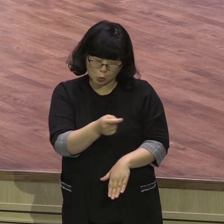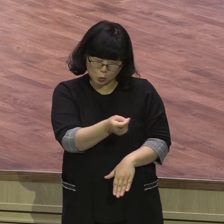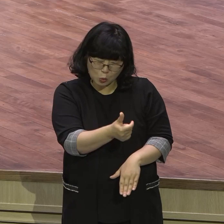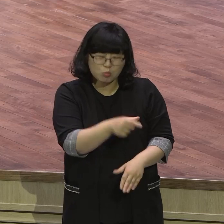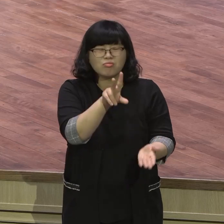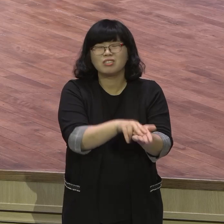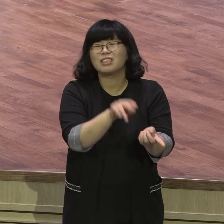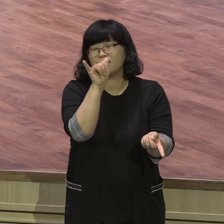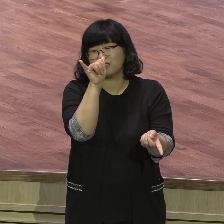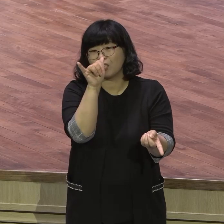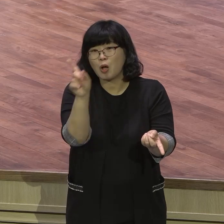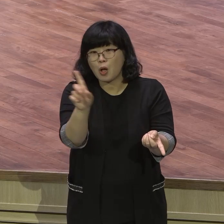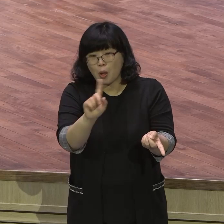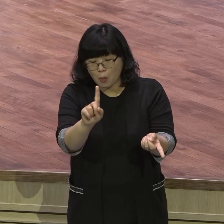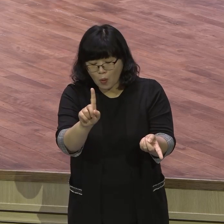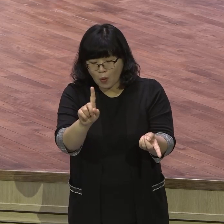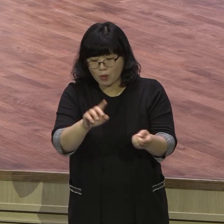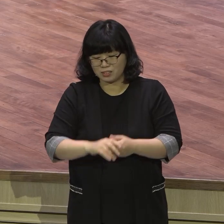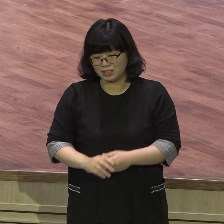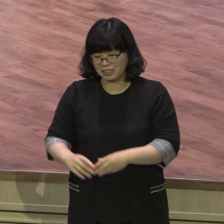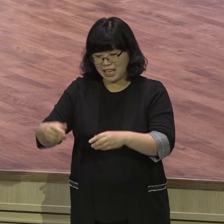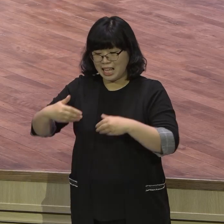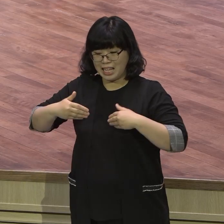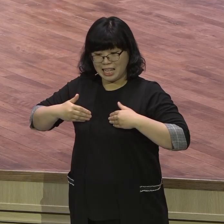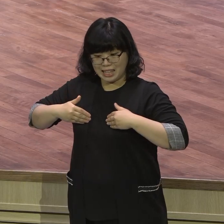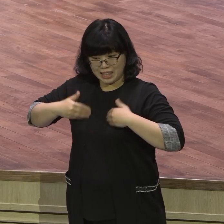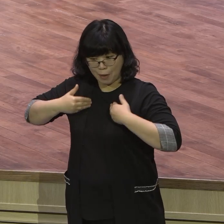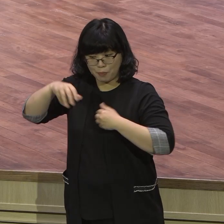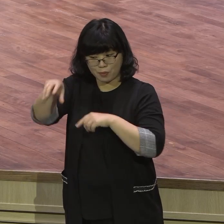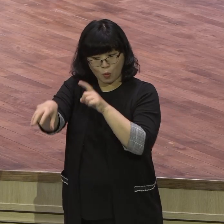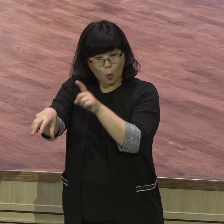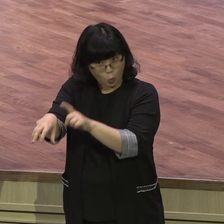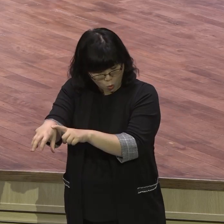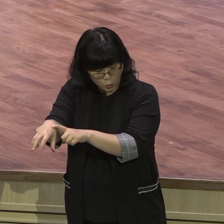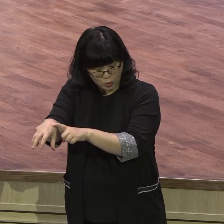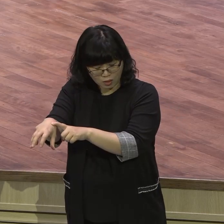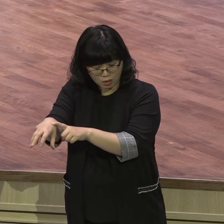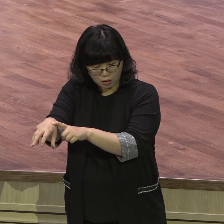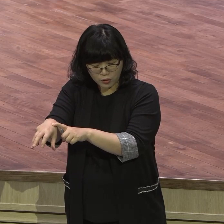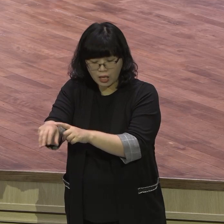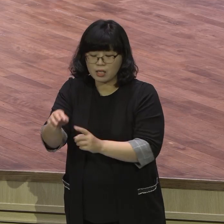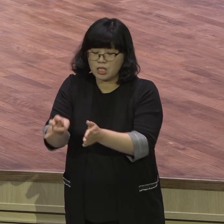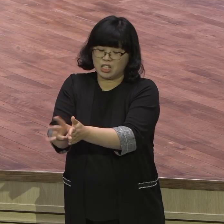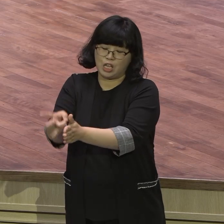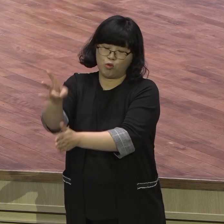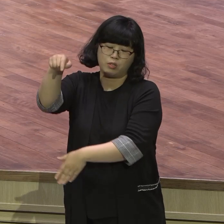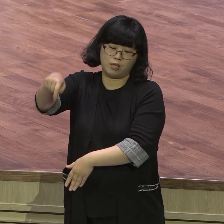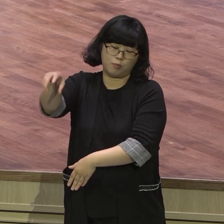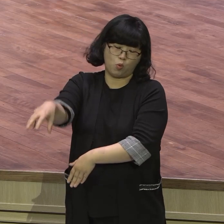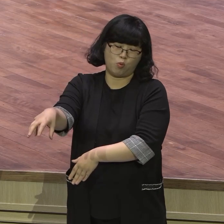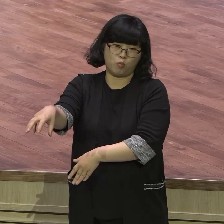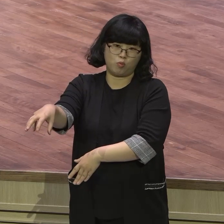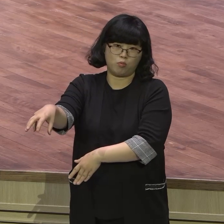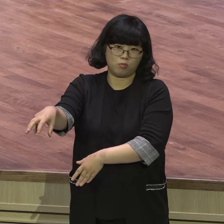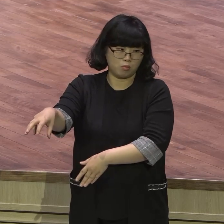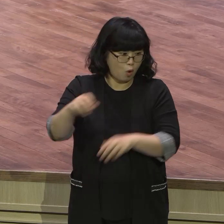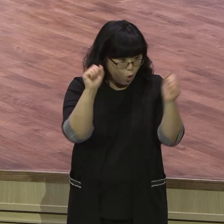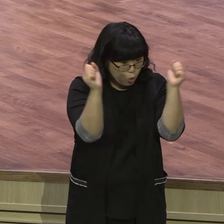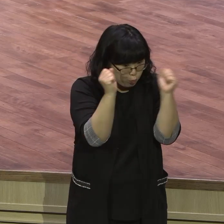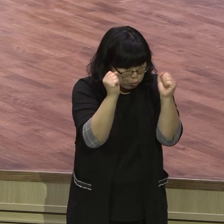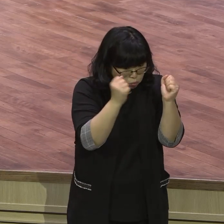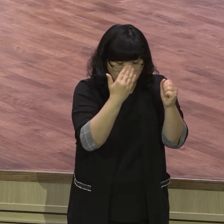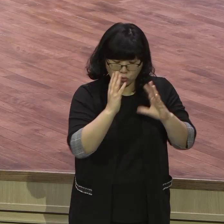유다에 예루살렘 성전이 있어요. 다 이스라엘 사람들이잖아요. 유다가 남쪽에 있단 말이에요. 성전이